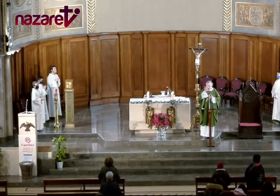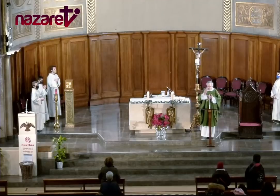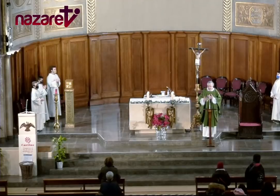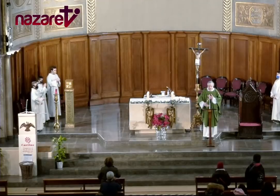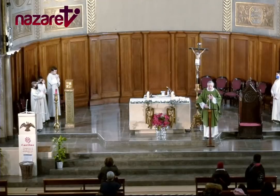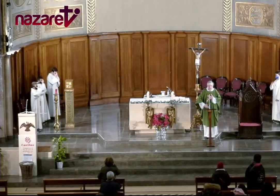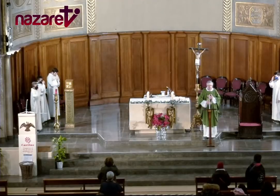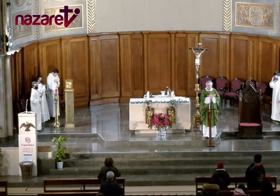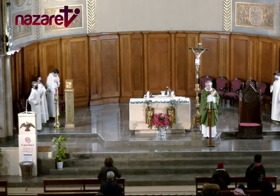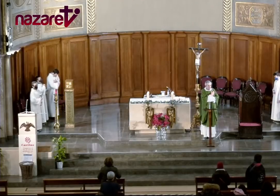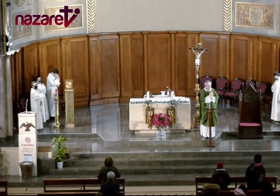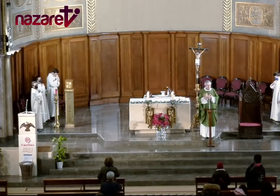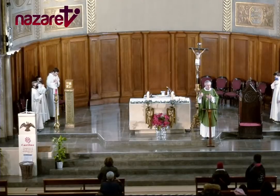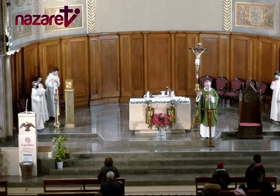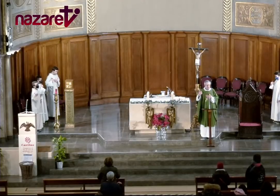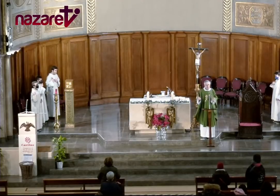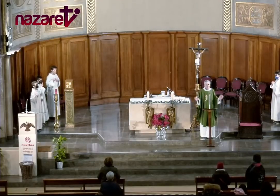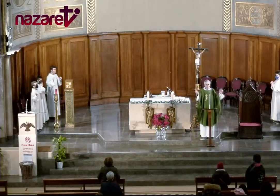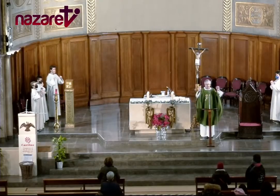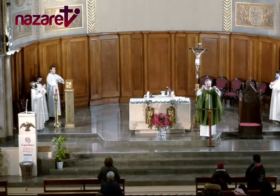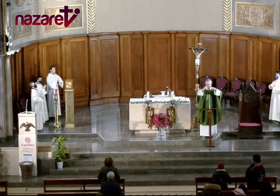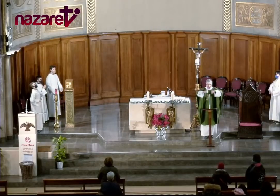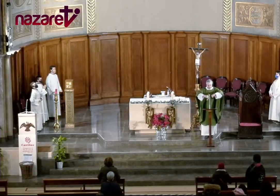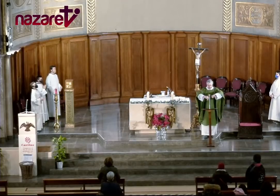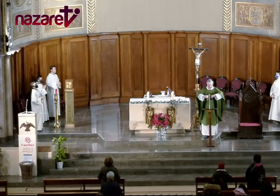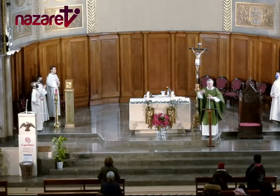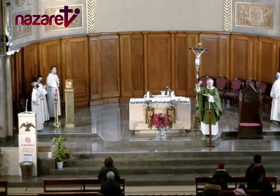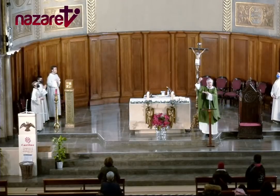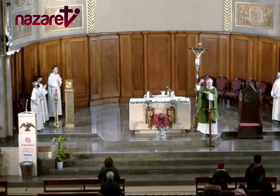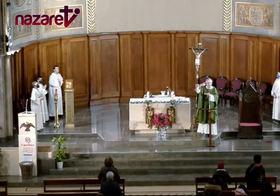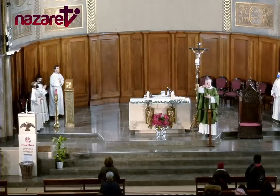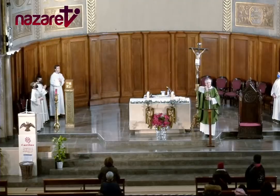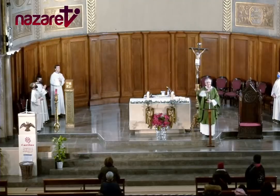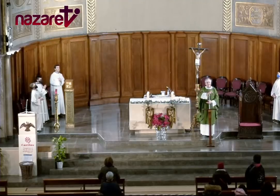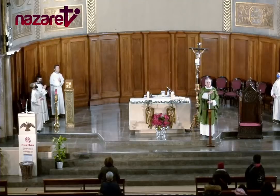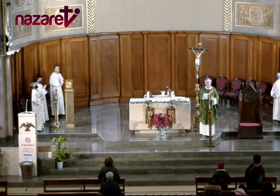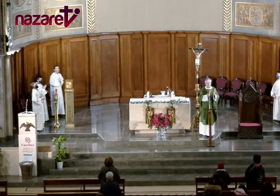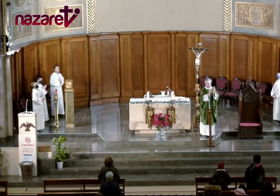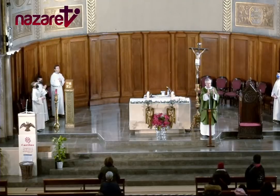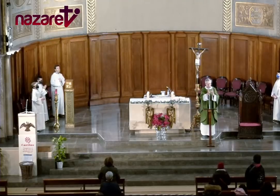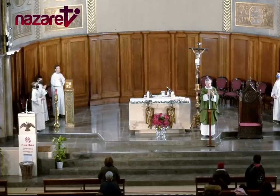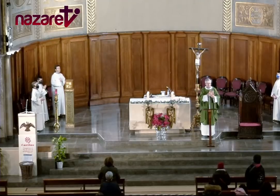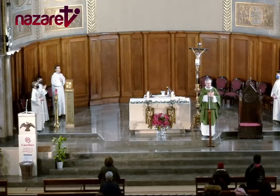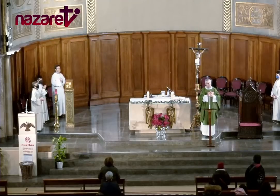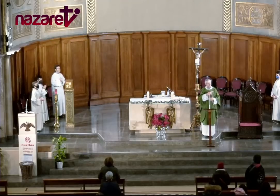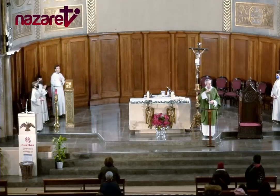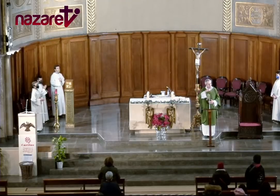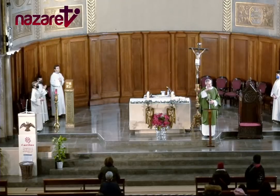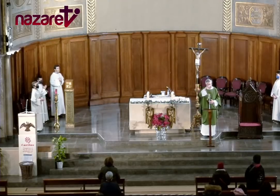En el nombre del Padre, del Hijo y del Espíritu Santo. Amén. La gracia de nuestro Señor Jesucristo, el amor de